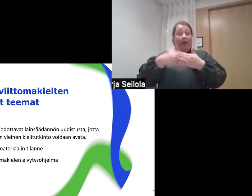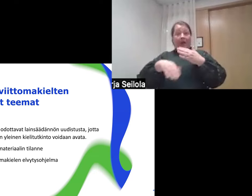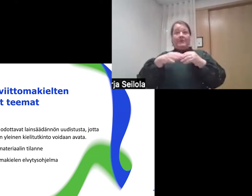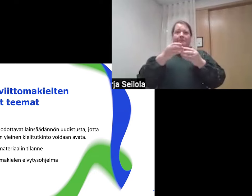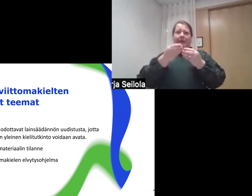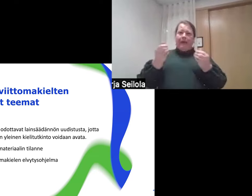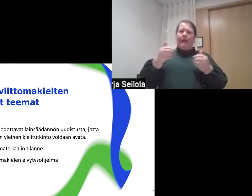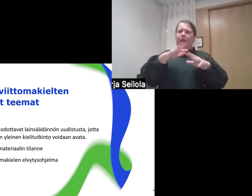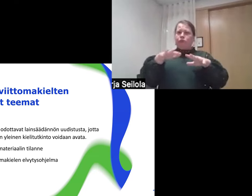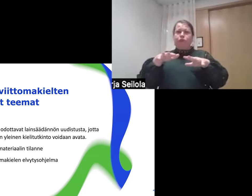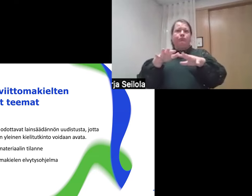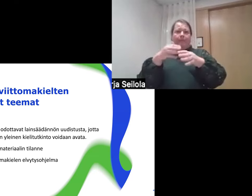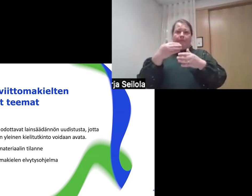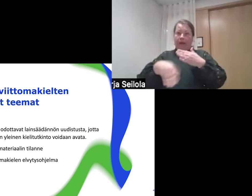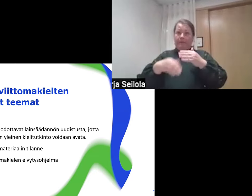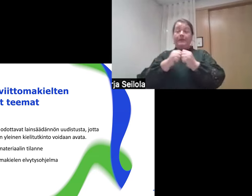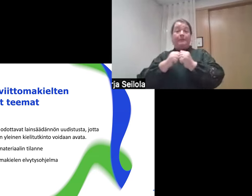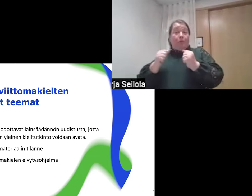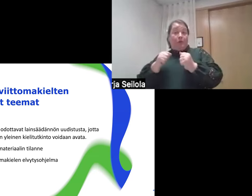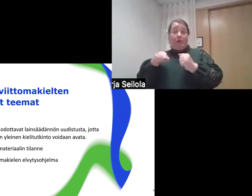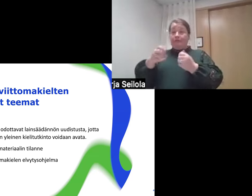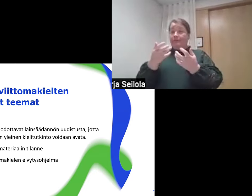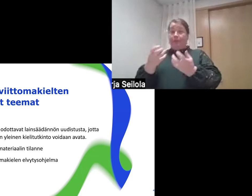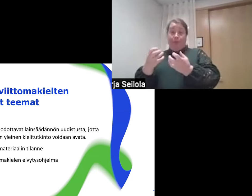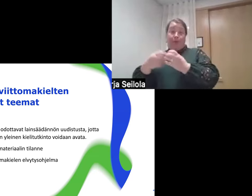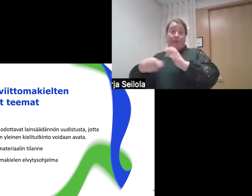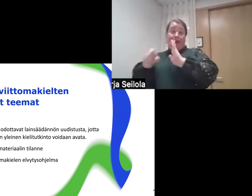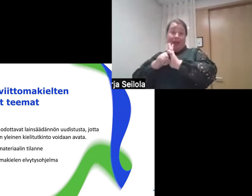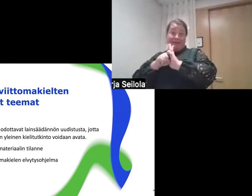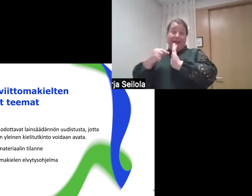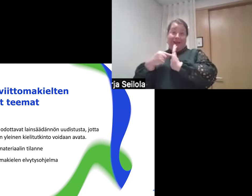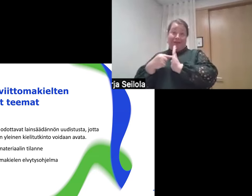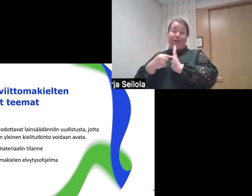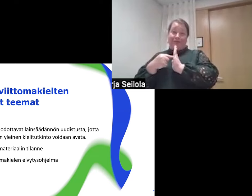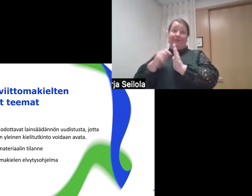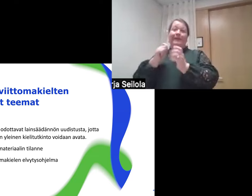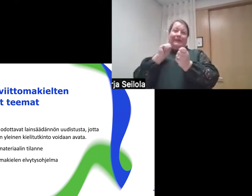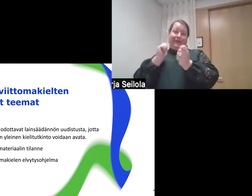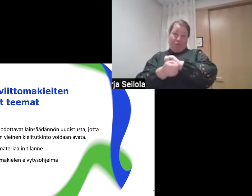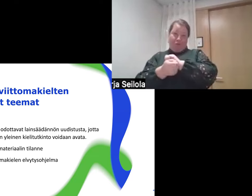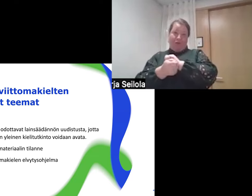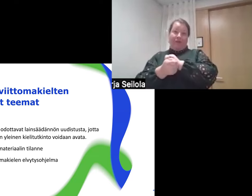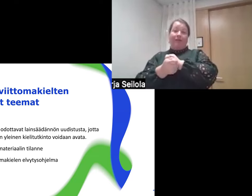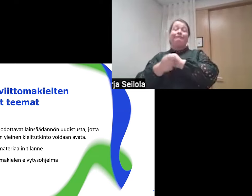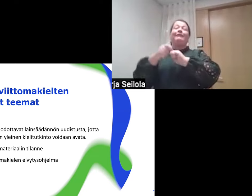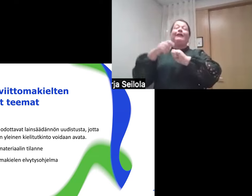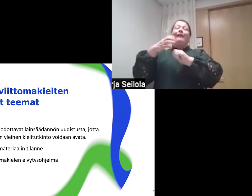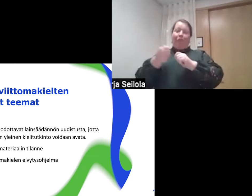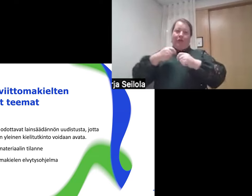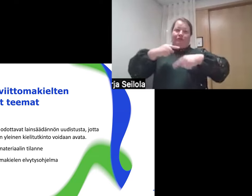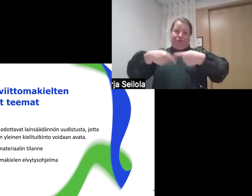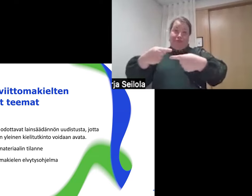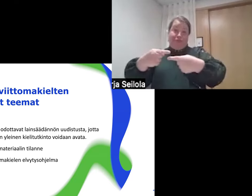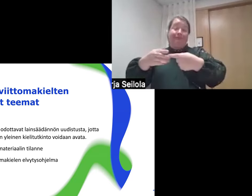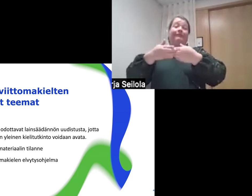ja siihen liittyvä materiaali. Se pitäisi ja sitä on pitänyt